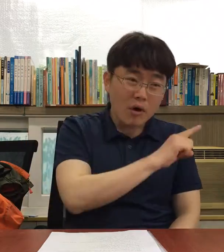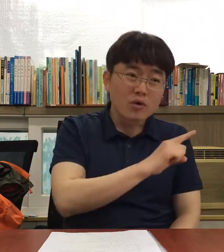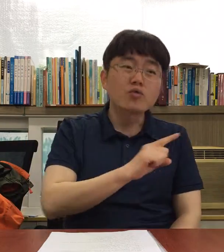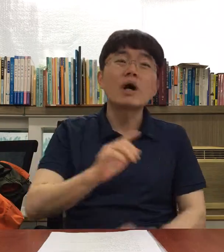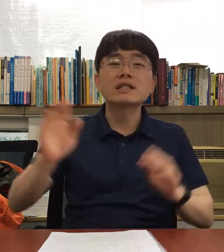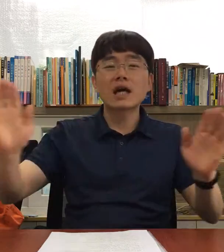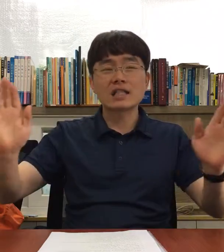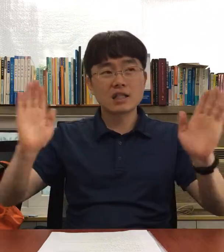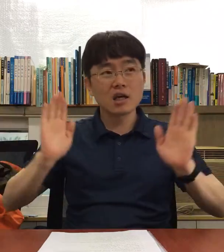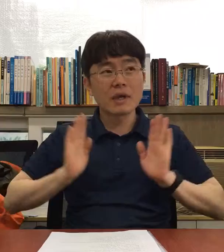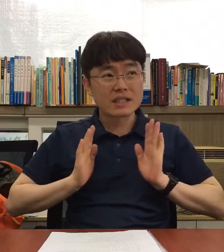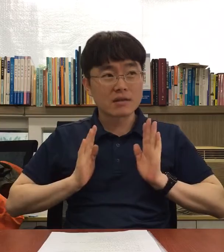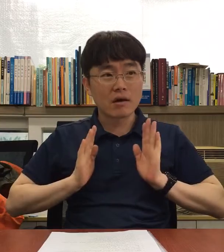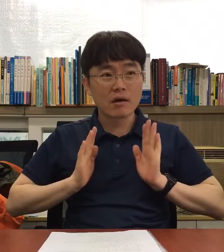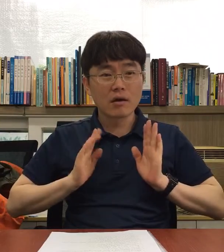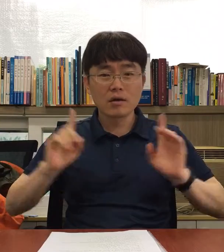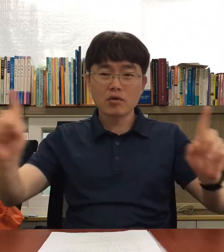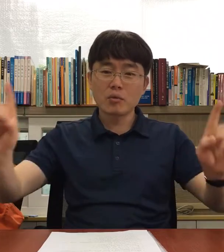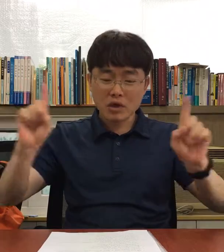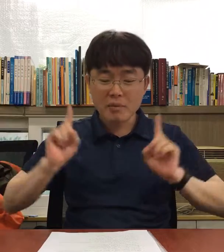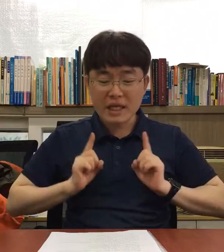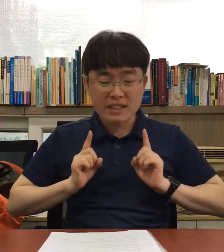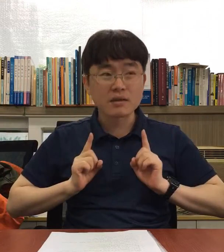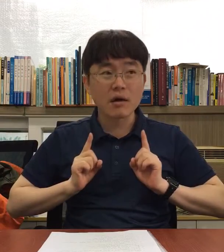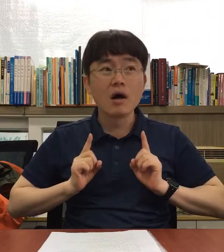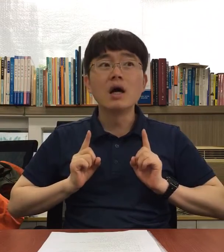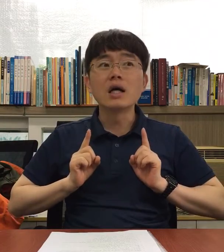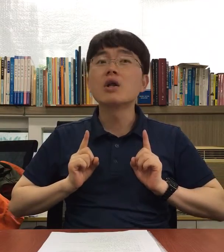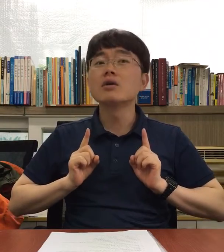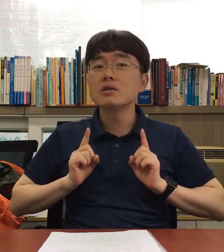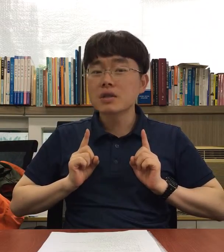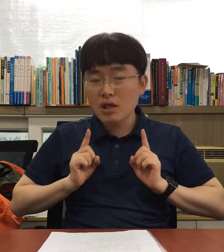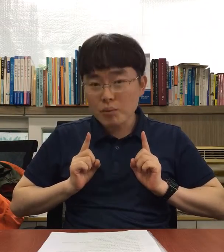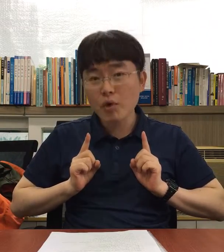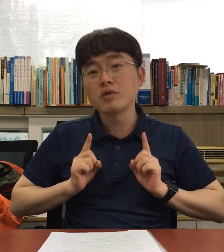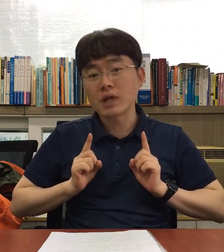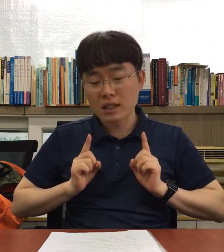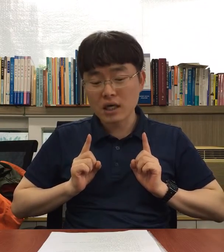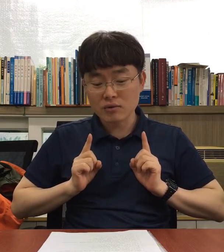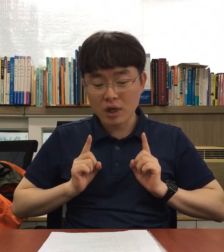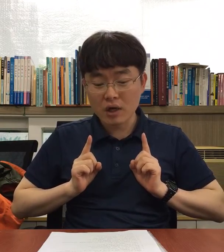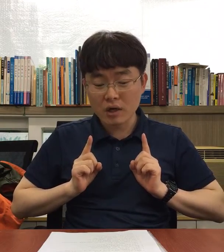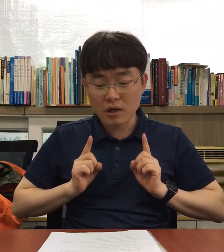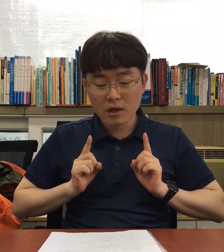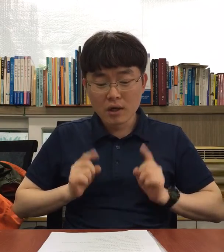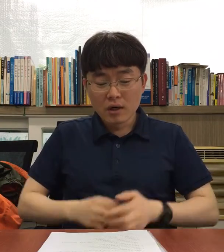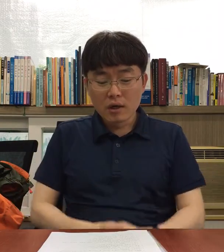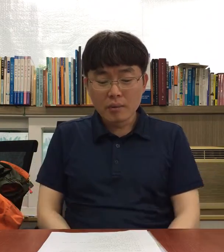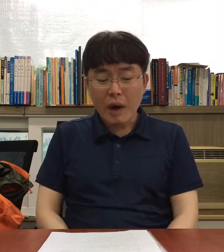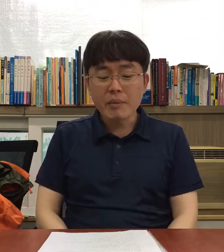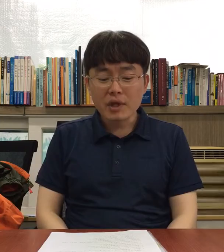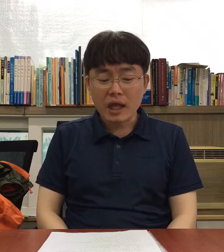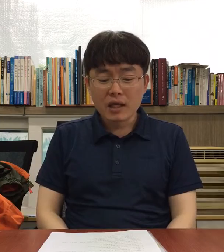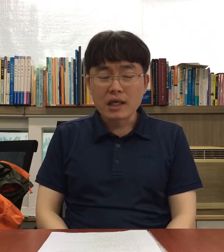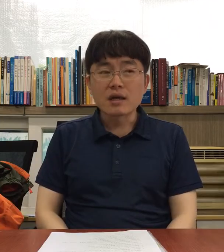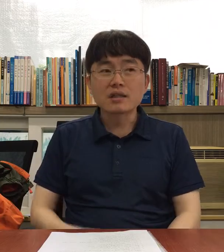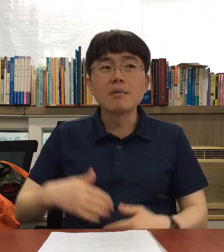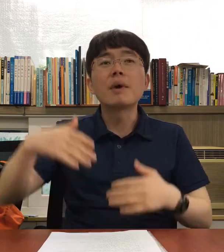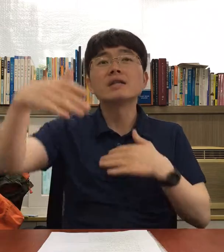두 가지가 같이 겸해 있어. 또는 뭐 겸해 있어. 이렇게도 표현을 가능하고요. 반면에 이걸